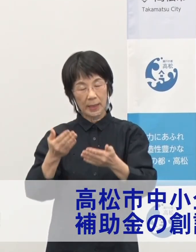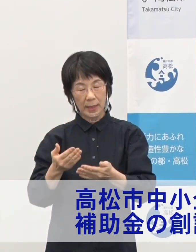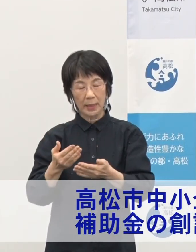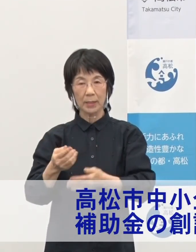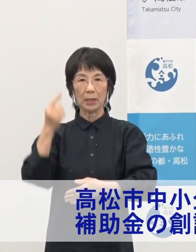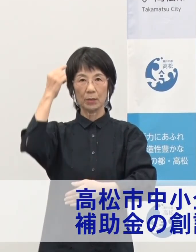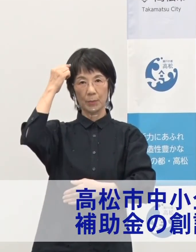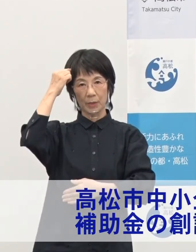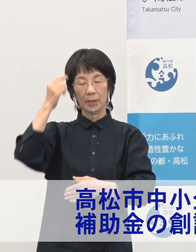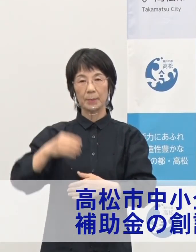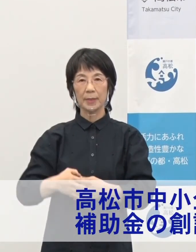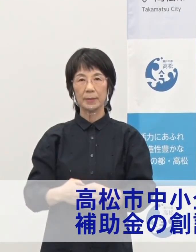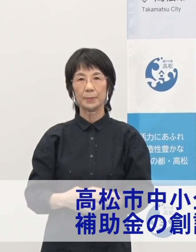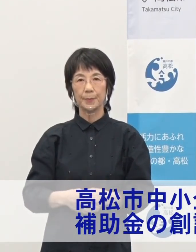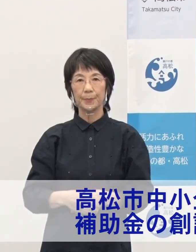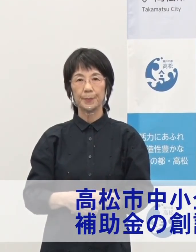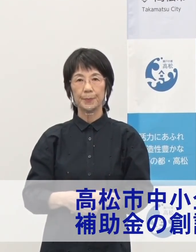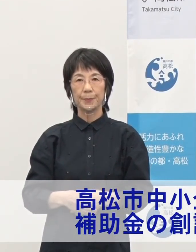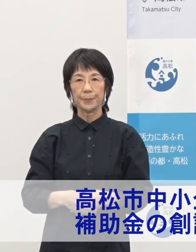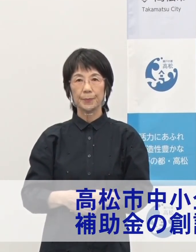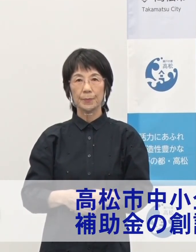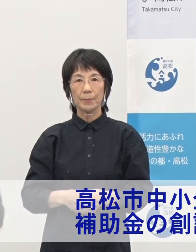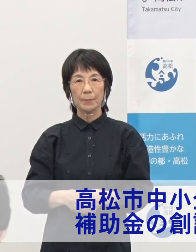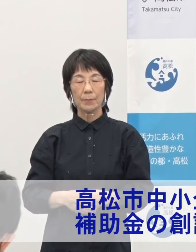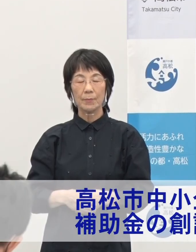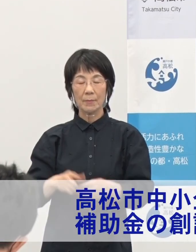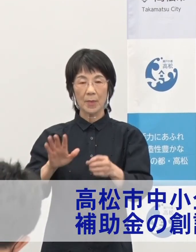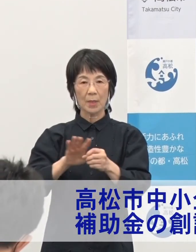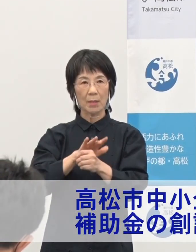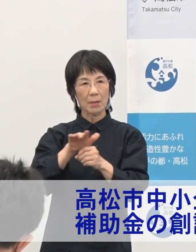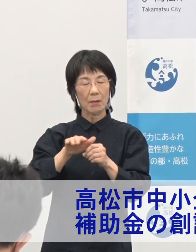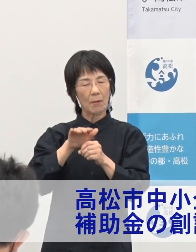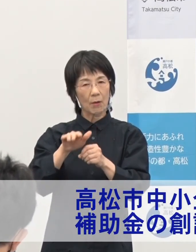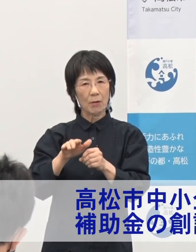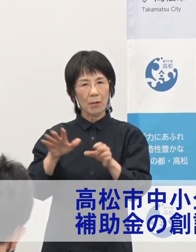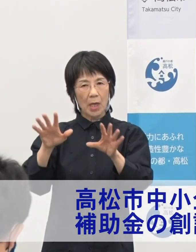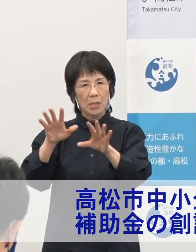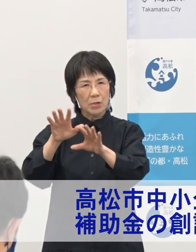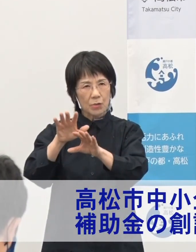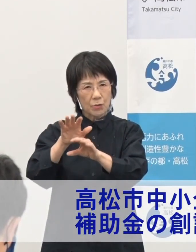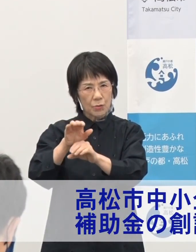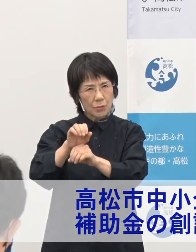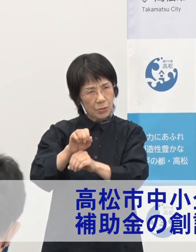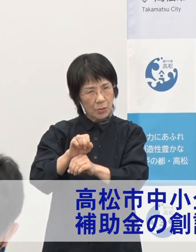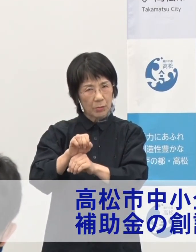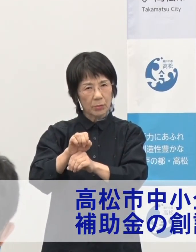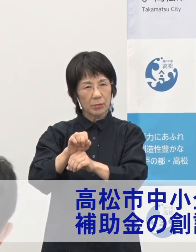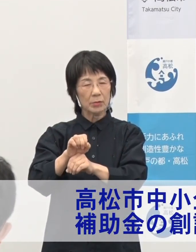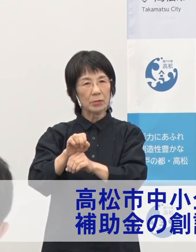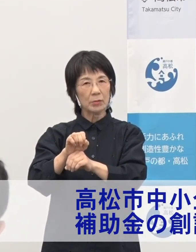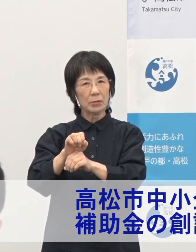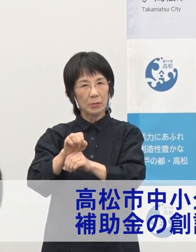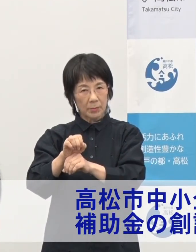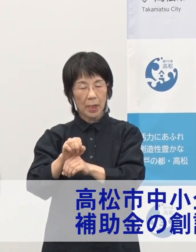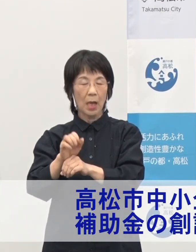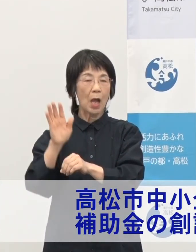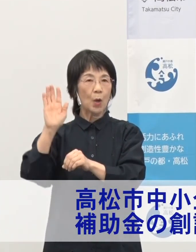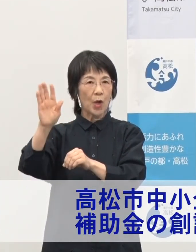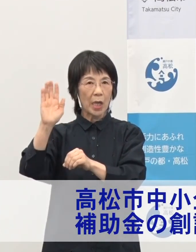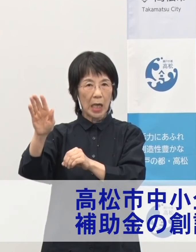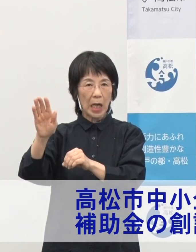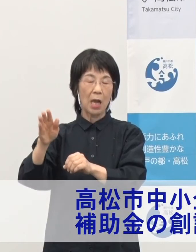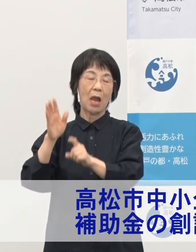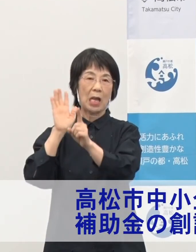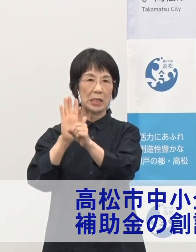に思っておりますコロナ収束を見せまして中小企業しない中小企業等の事業展開を支援を